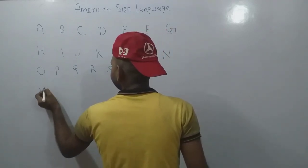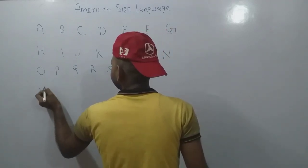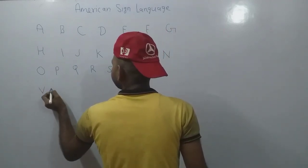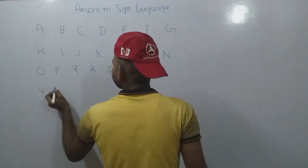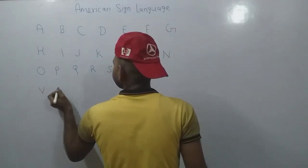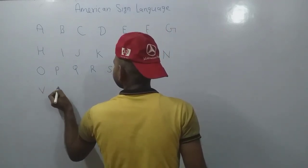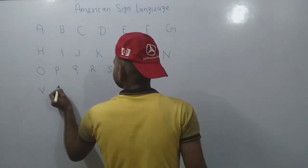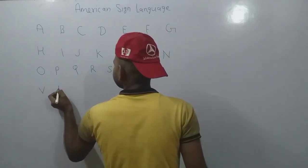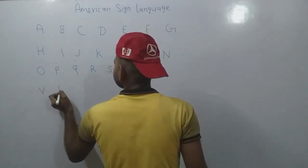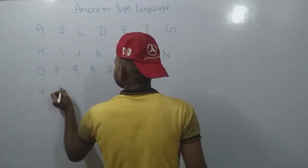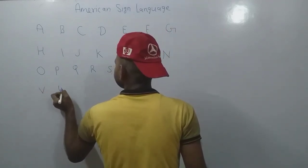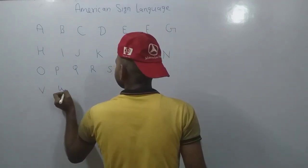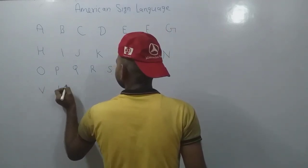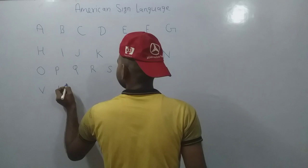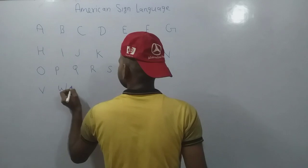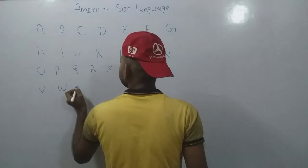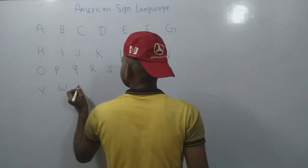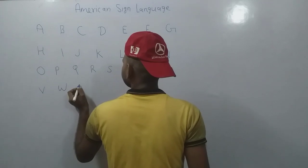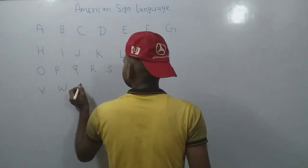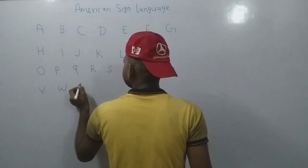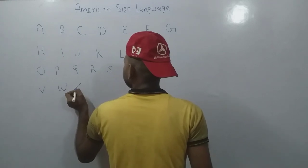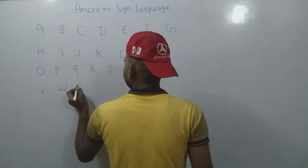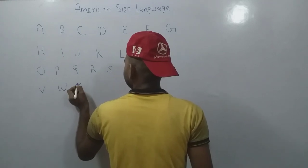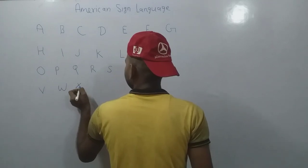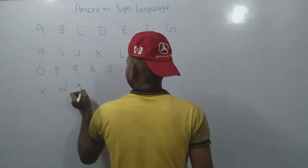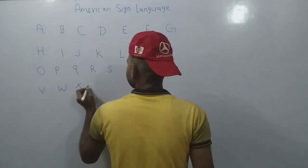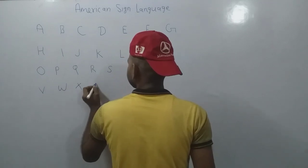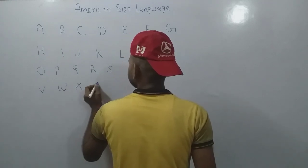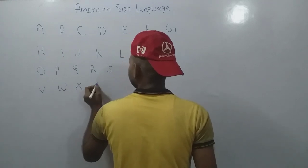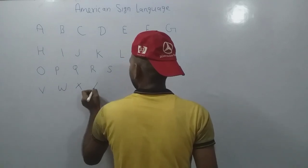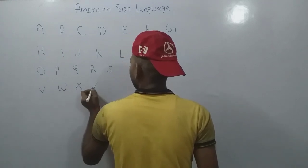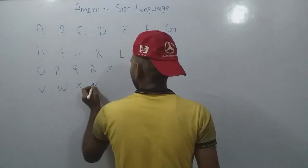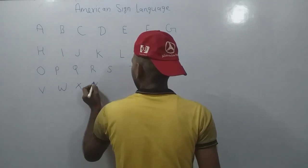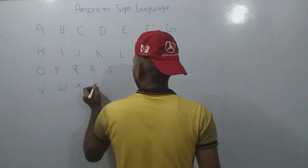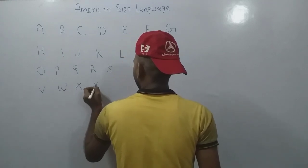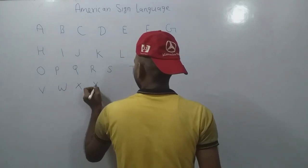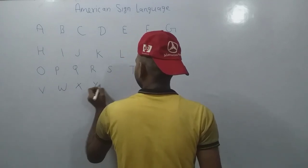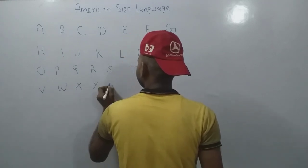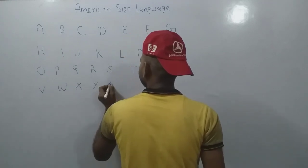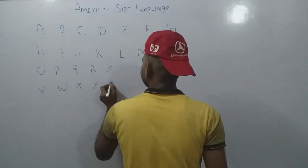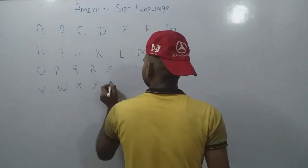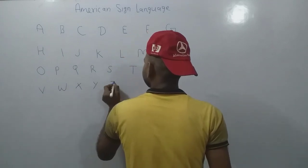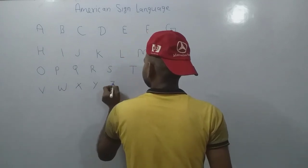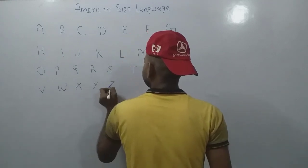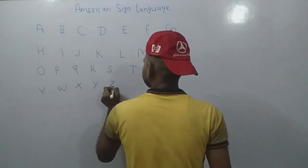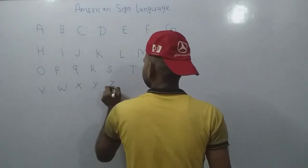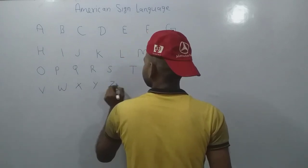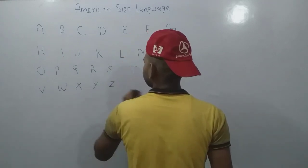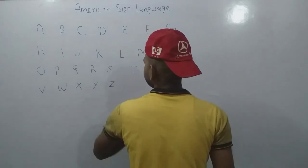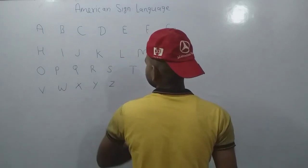V W X Y Z या Z।